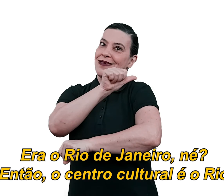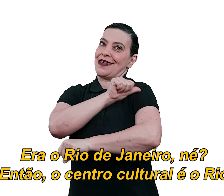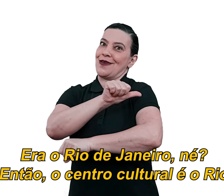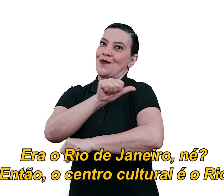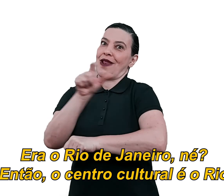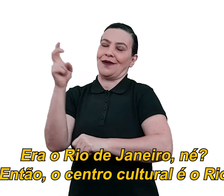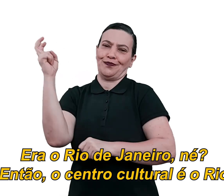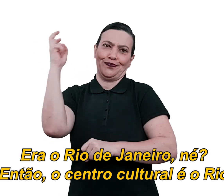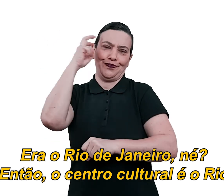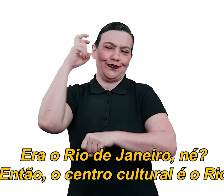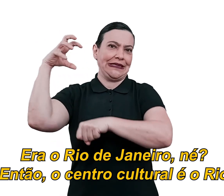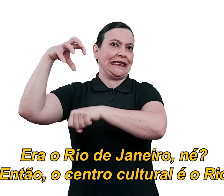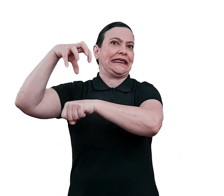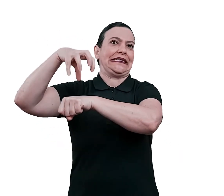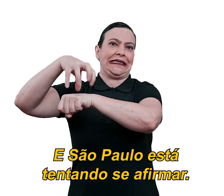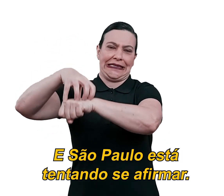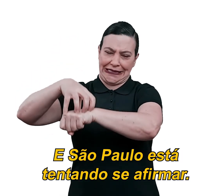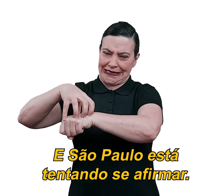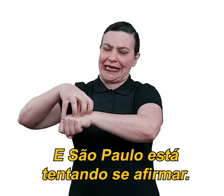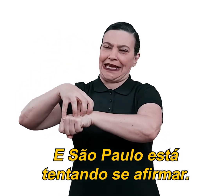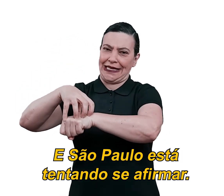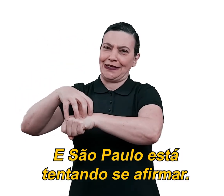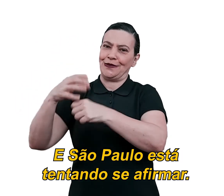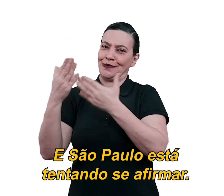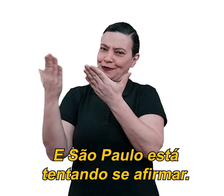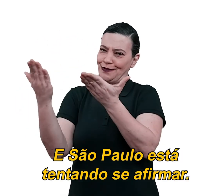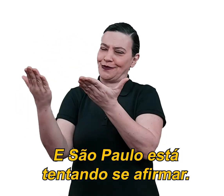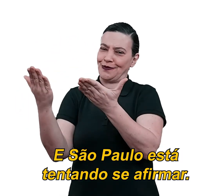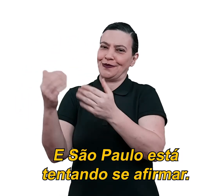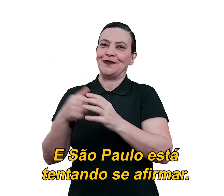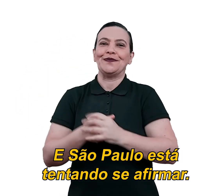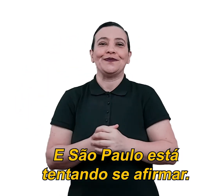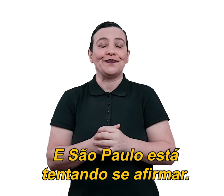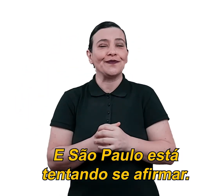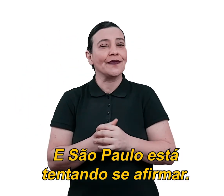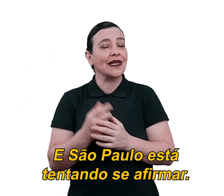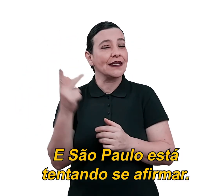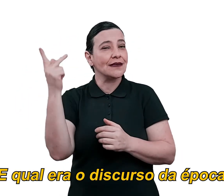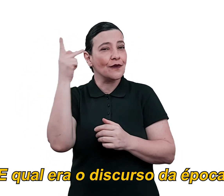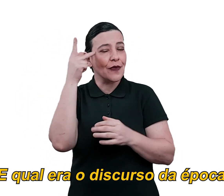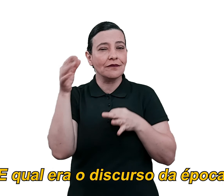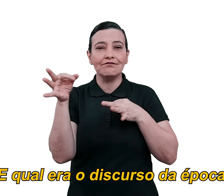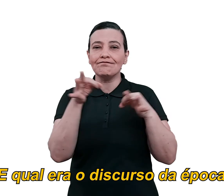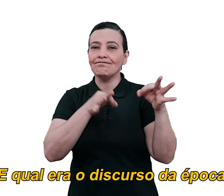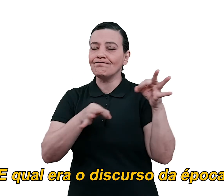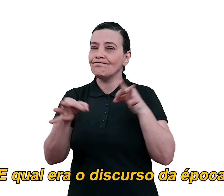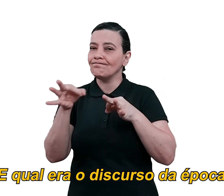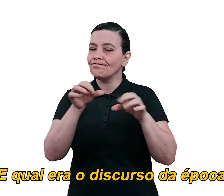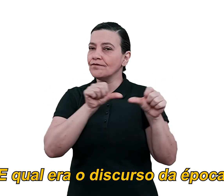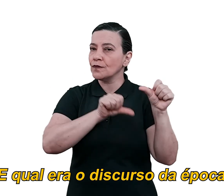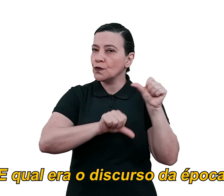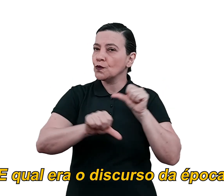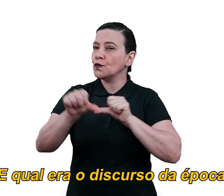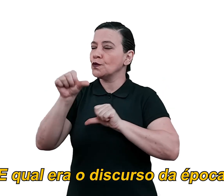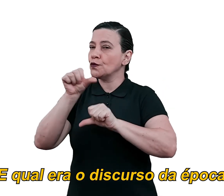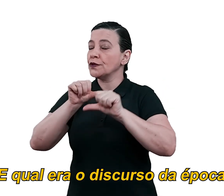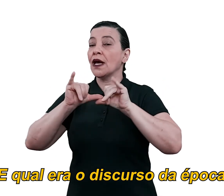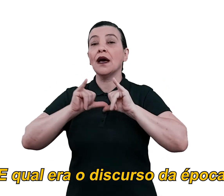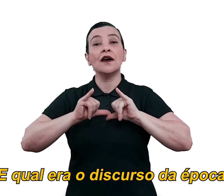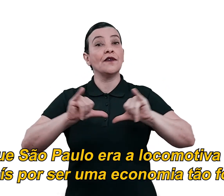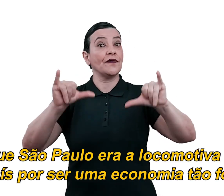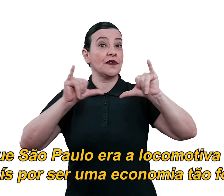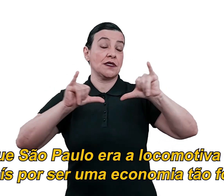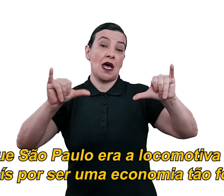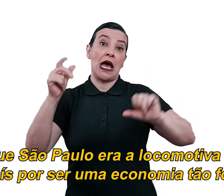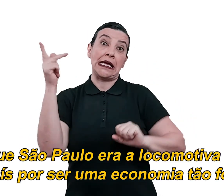o centro cultural é o Rio, né? E São Paulo aí está tentando se afirmar, né? E aí, qual era o discurso da